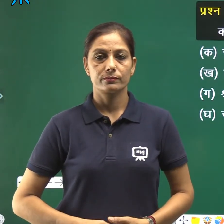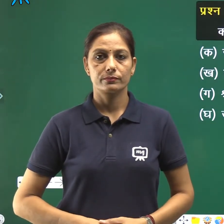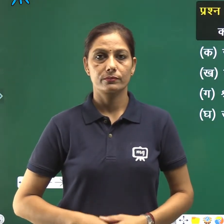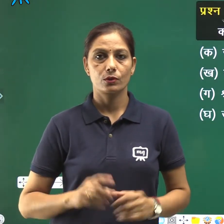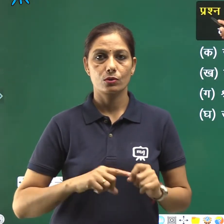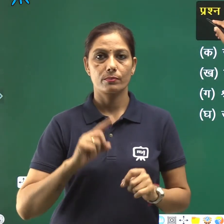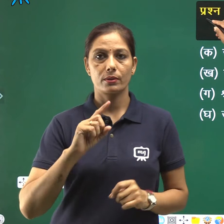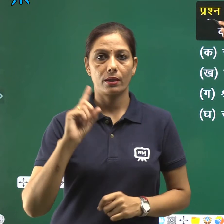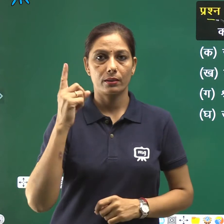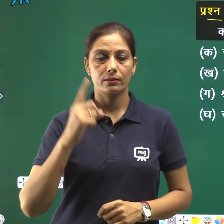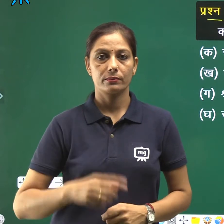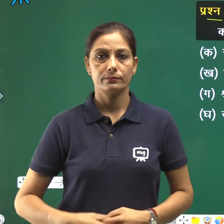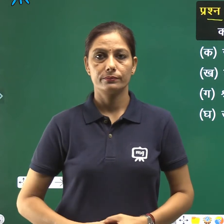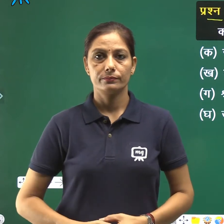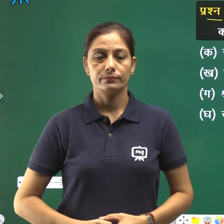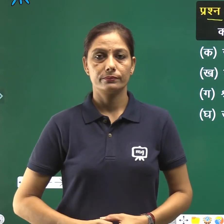प्रश्न 1,